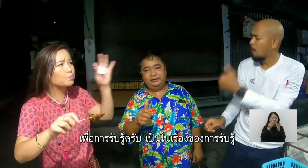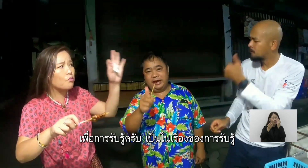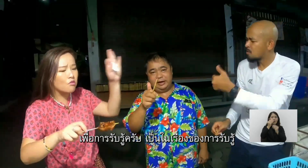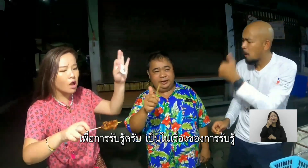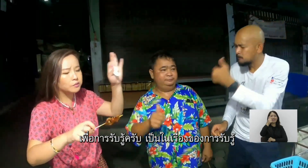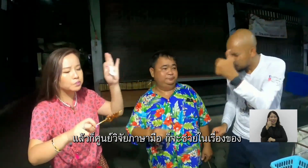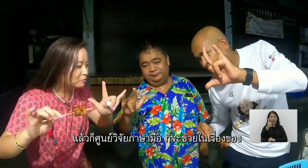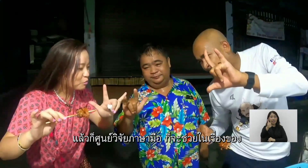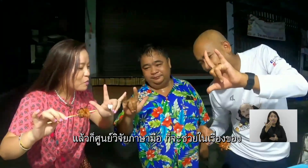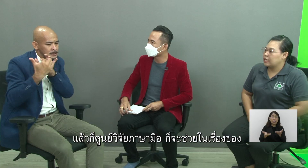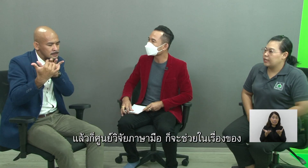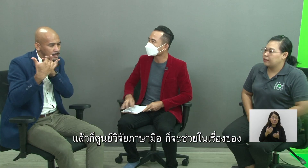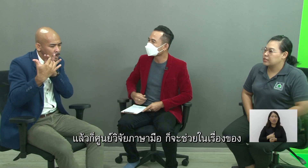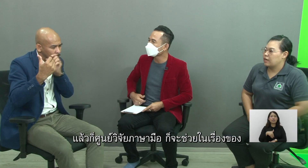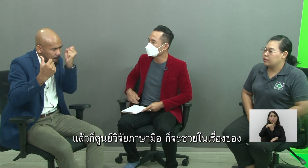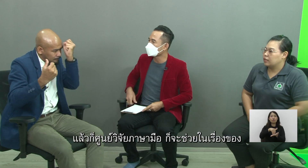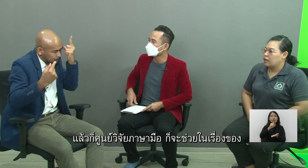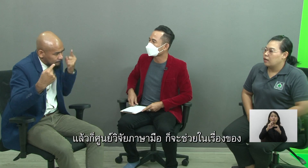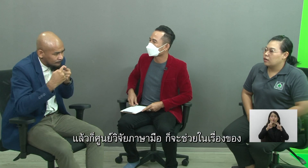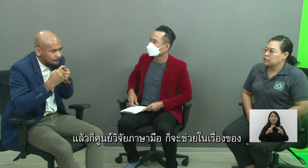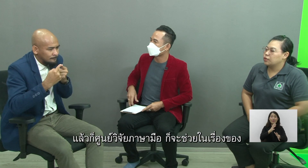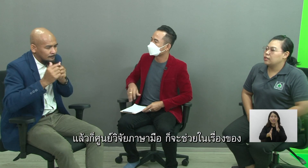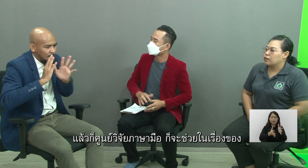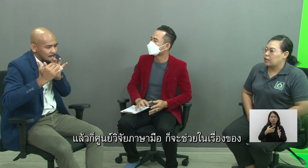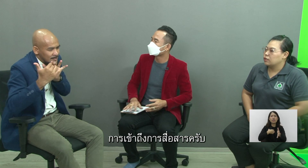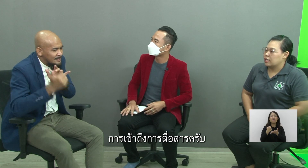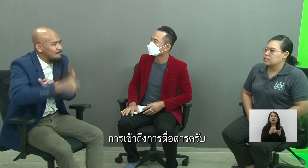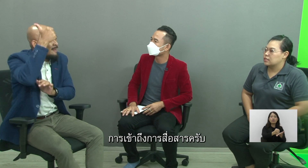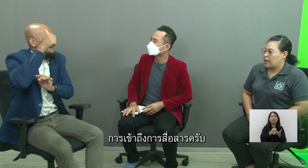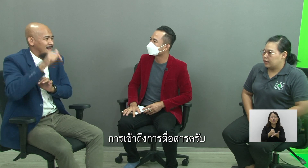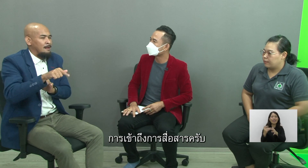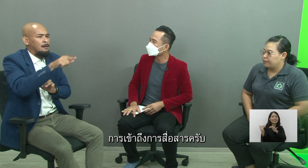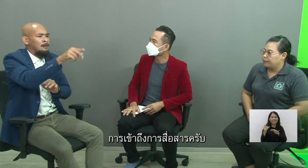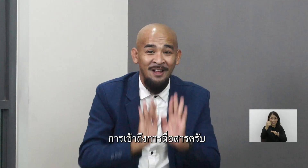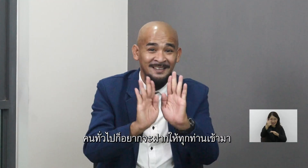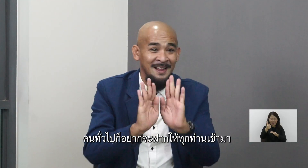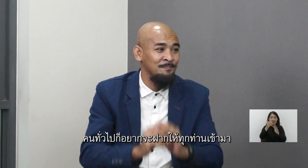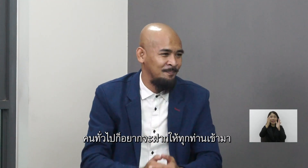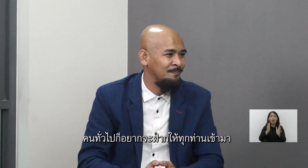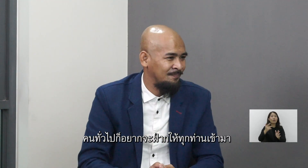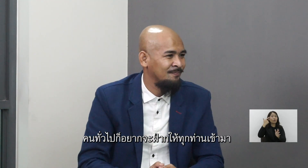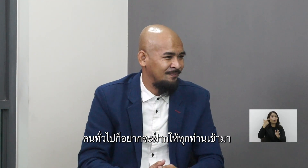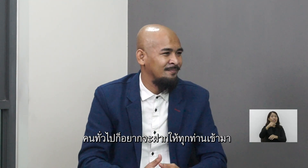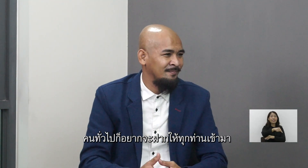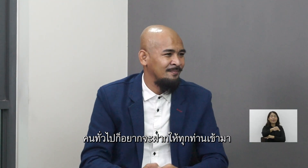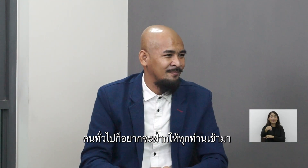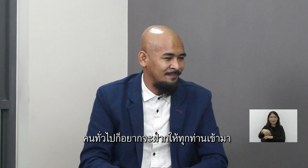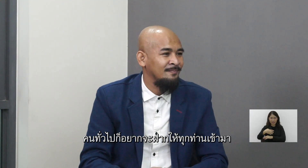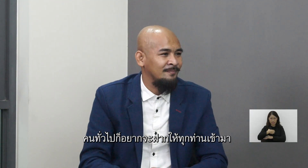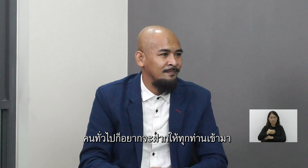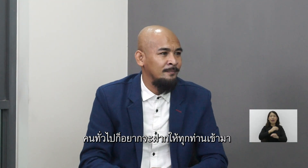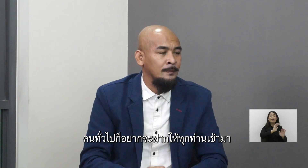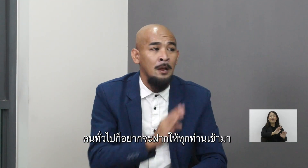ในเรื่องของการรับรู้แล้วก็ศูนย์วิจัยภาษามือเนี่ยก็จะช่วยในเรื่องของการเข้าถึงการสื่อสารครับคนทั่วไปอะก็อยากจะฝากให้ทุกท่